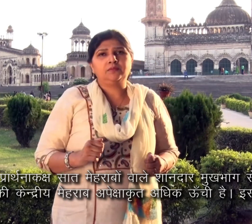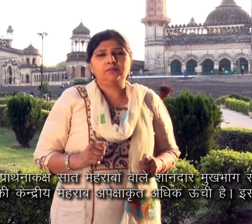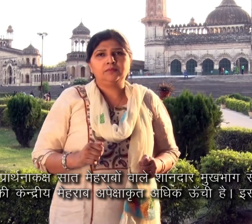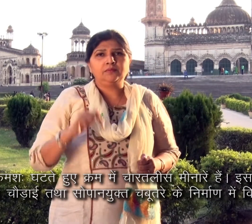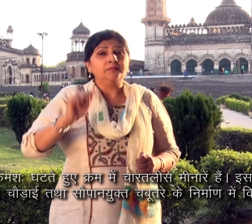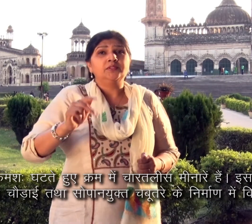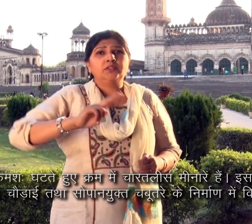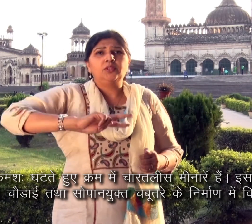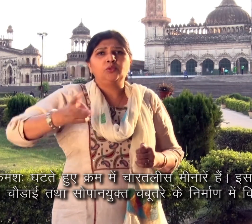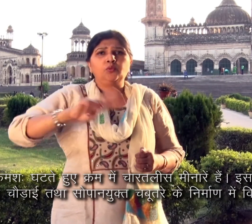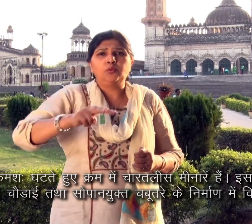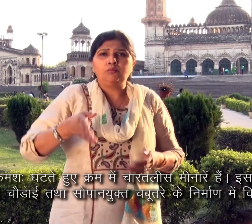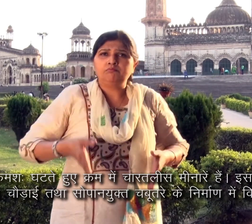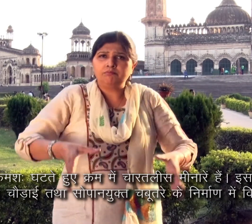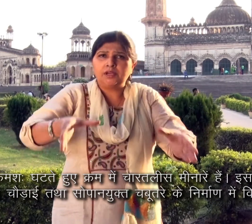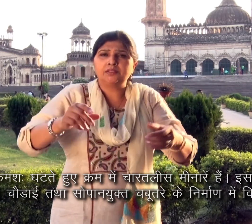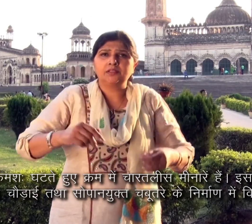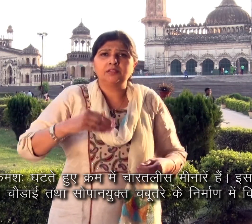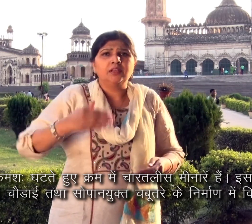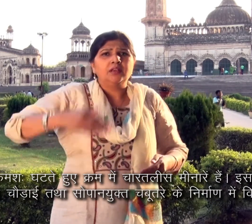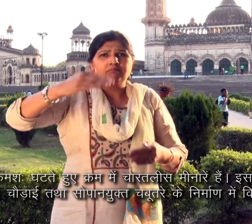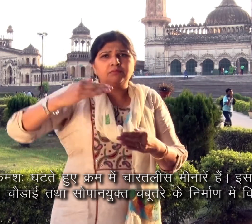इसके दोनों पार्श्व में क्रमशः घटते हुए क्रम